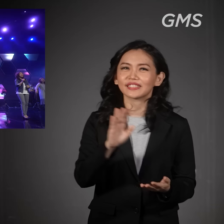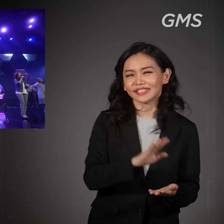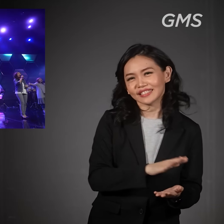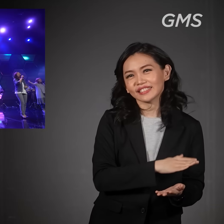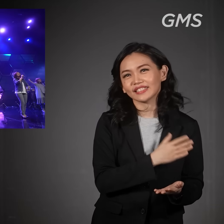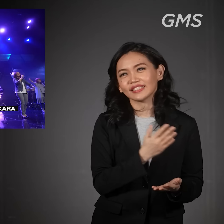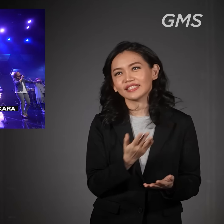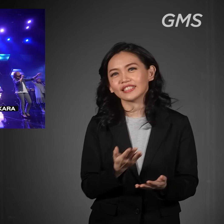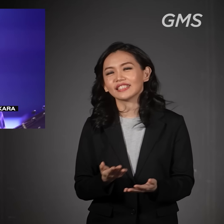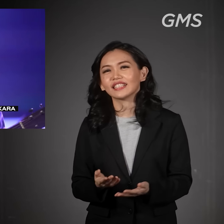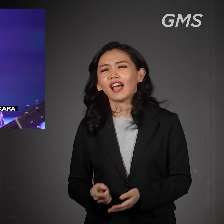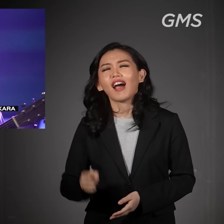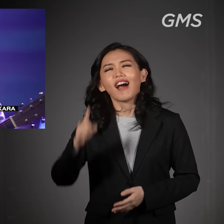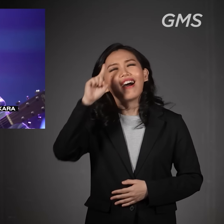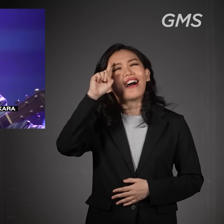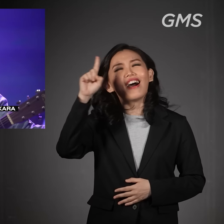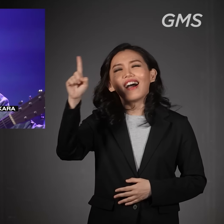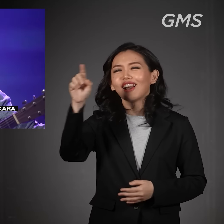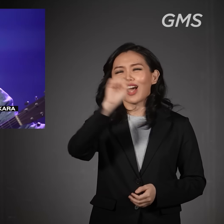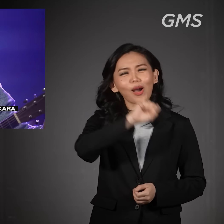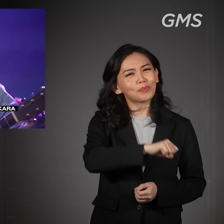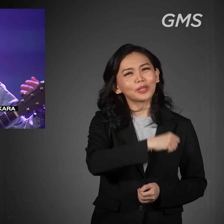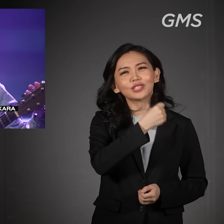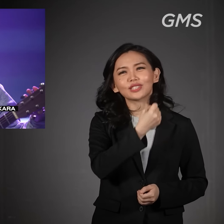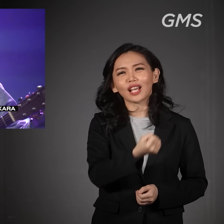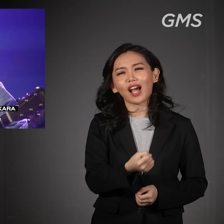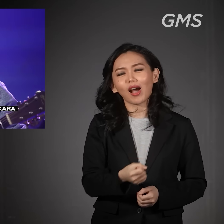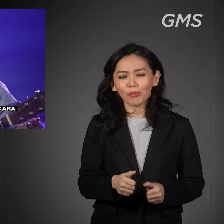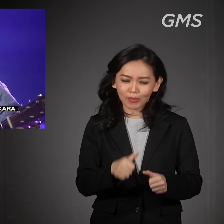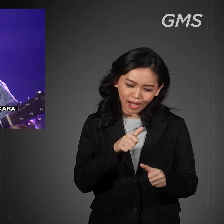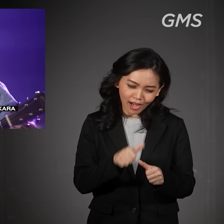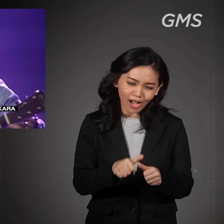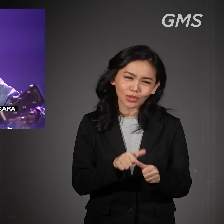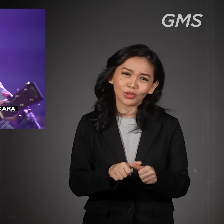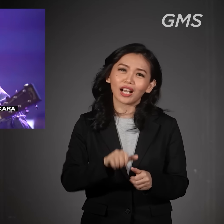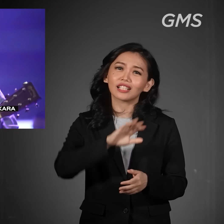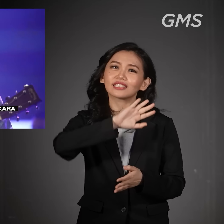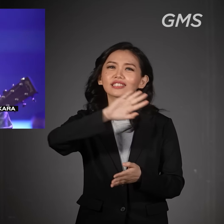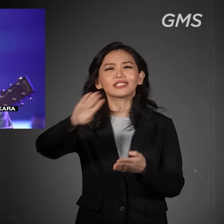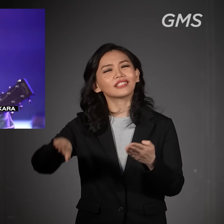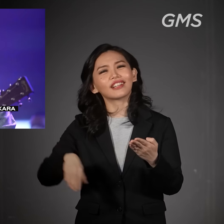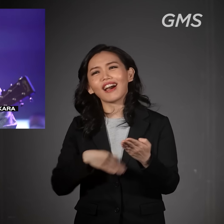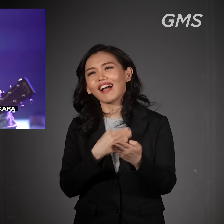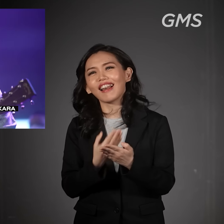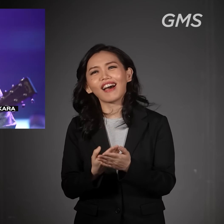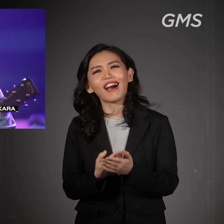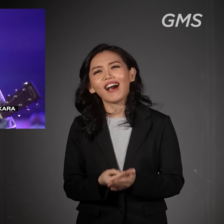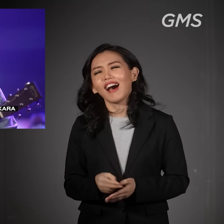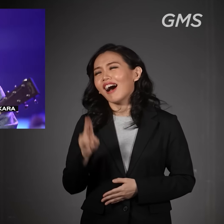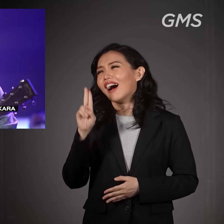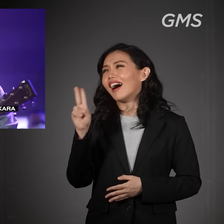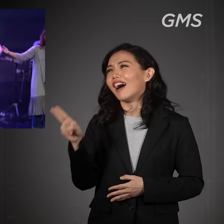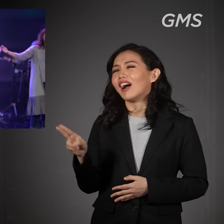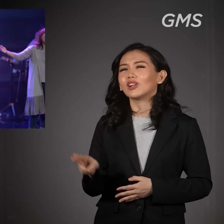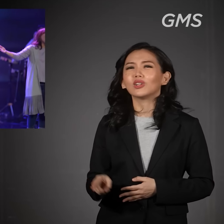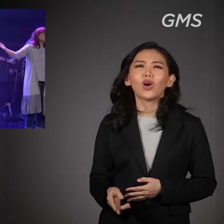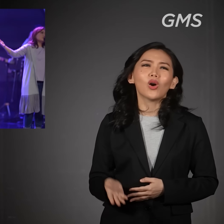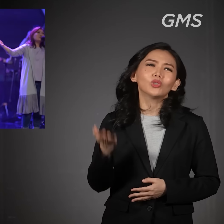Yeah. Allah sanggup melakukan segala